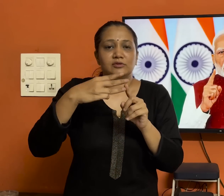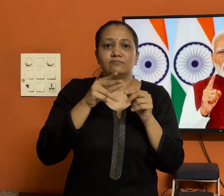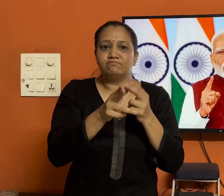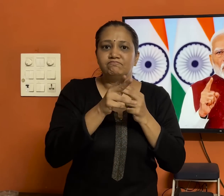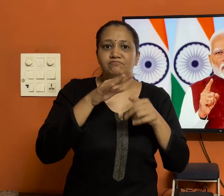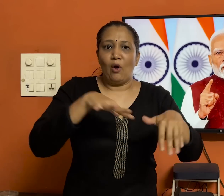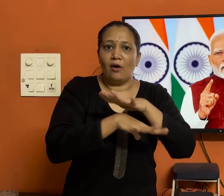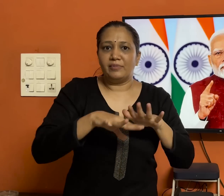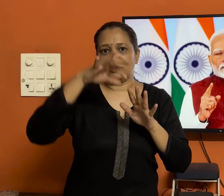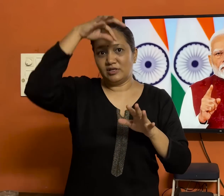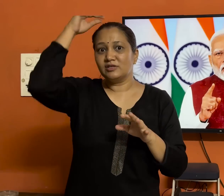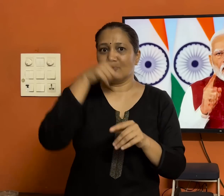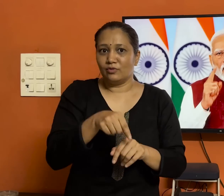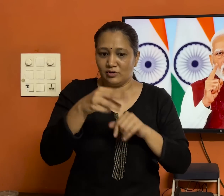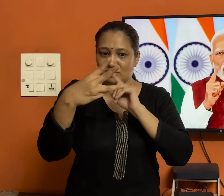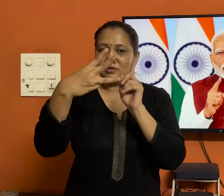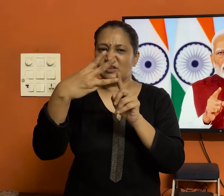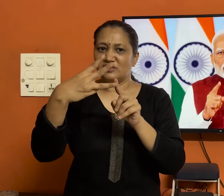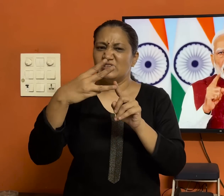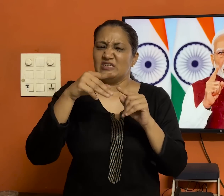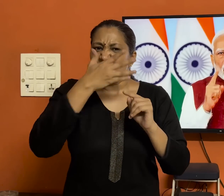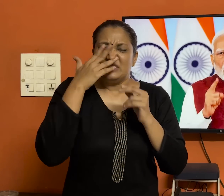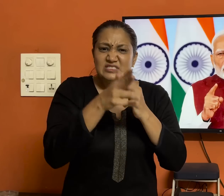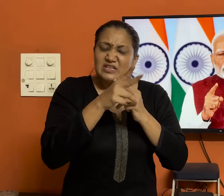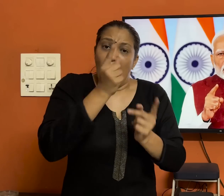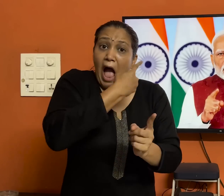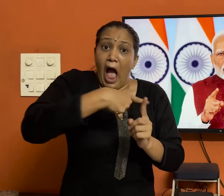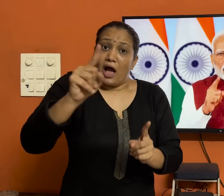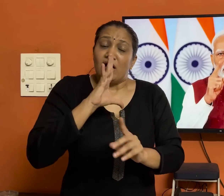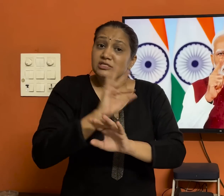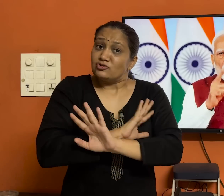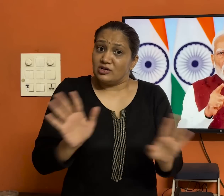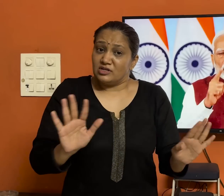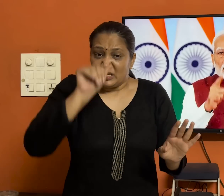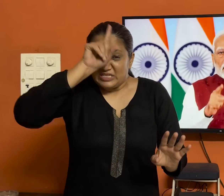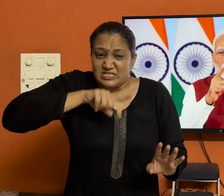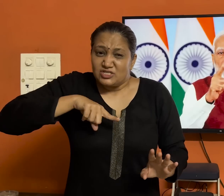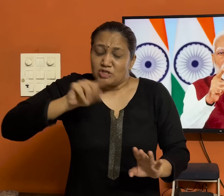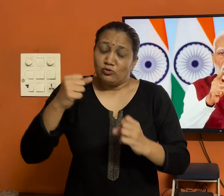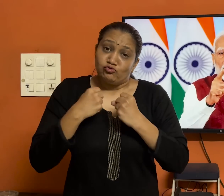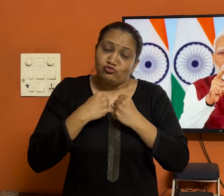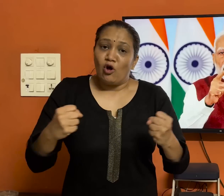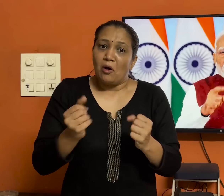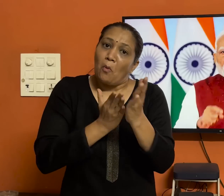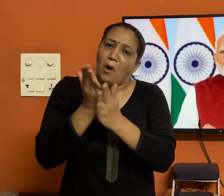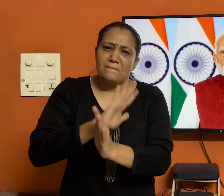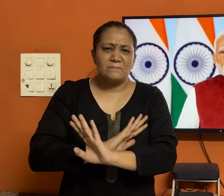ऑपरेशन सिंदूर आतंक के खिलाफ भारत की नीति